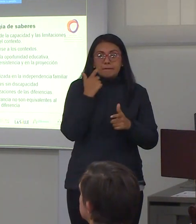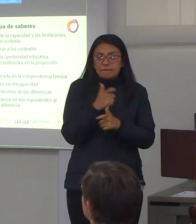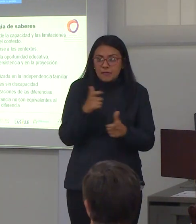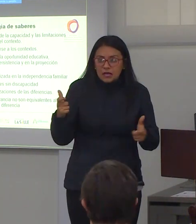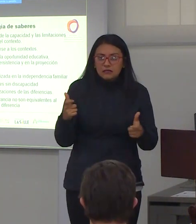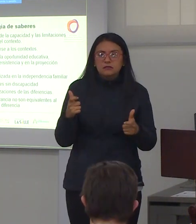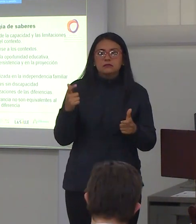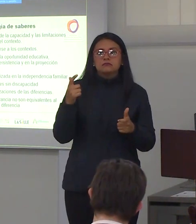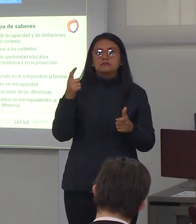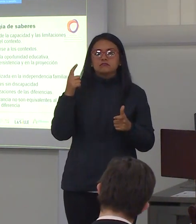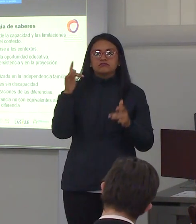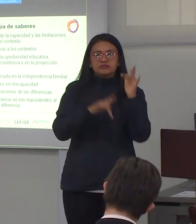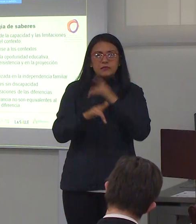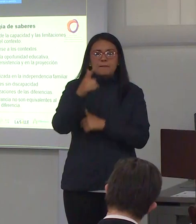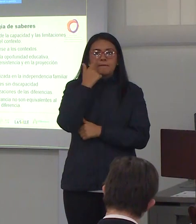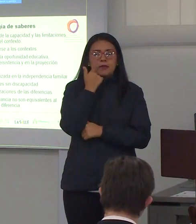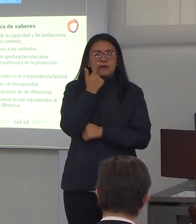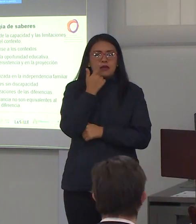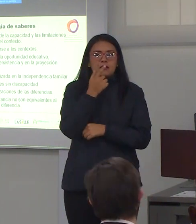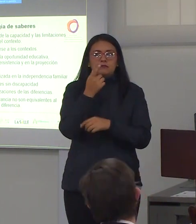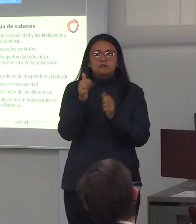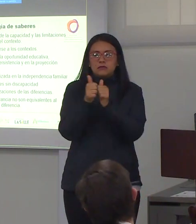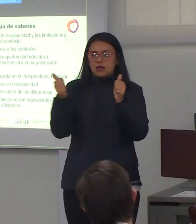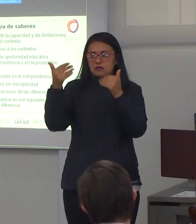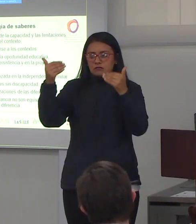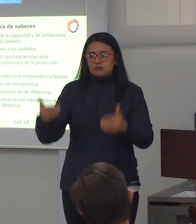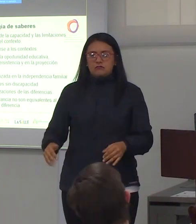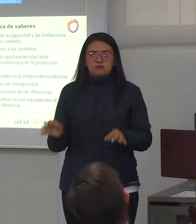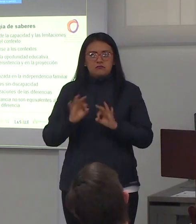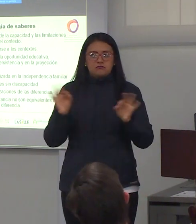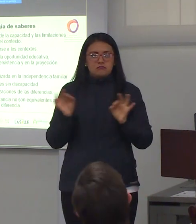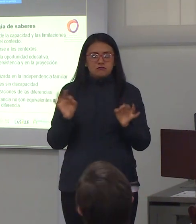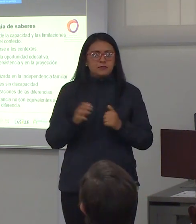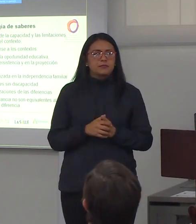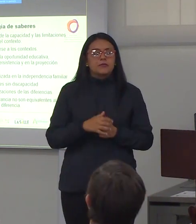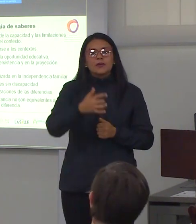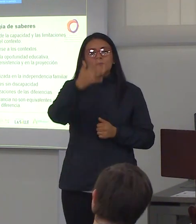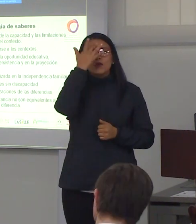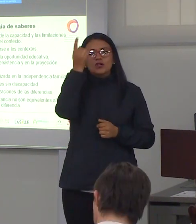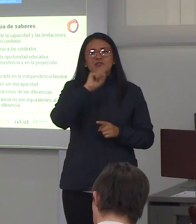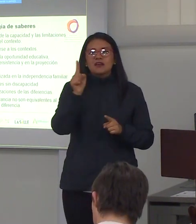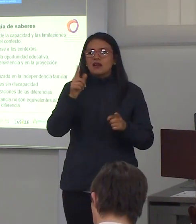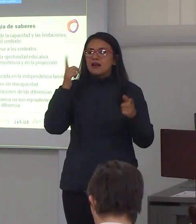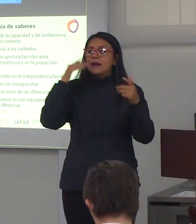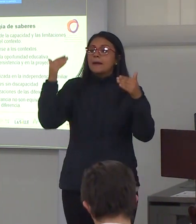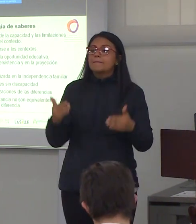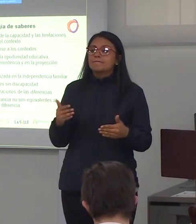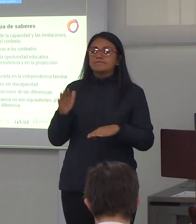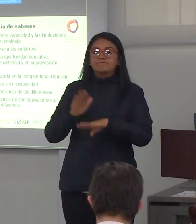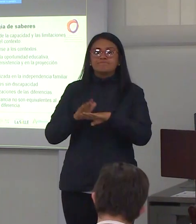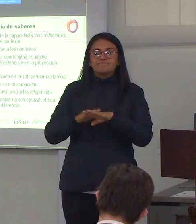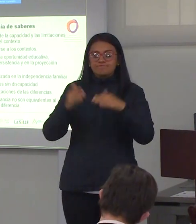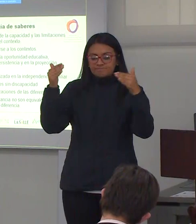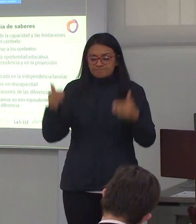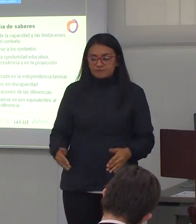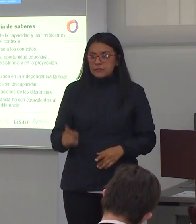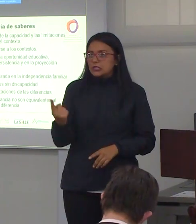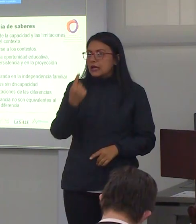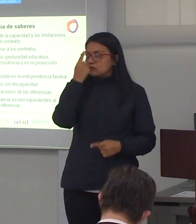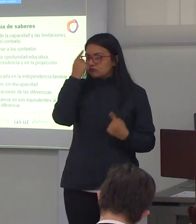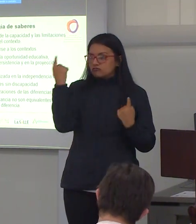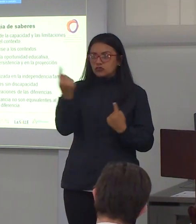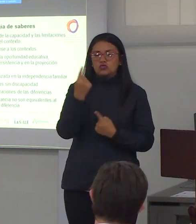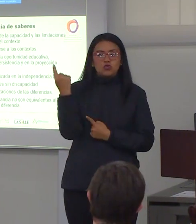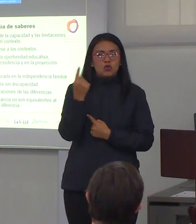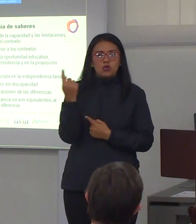interlocución de pares sin discapacidad o sea porque no estamos limitándoles a que sea solo entonces la